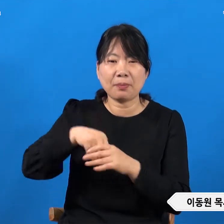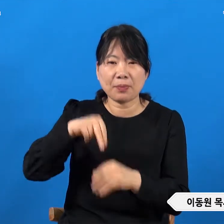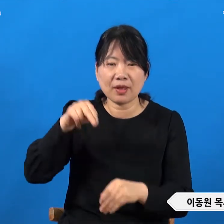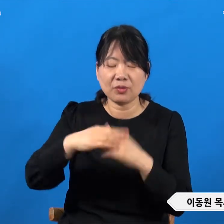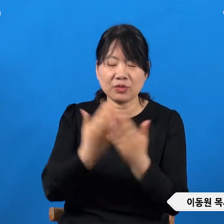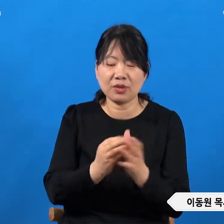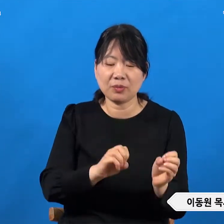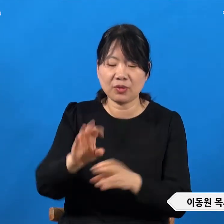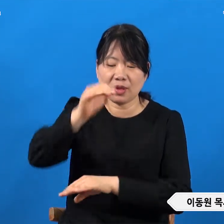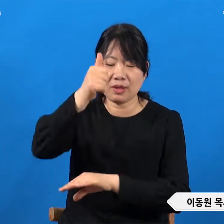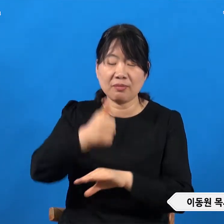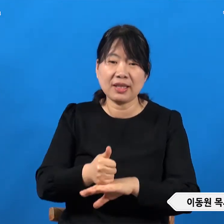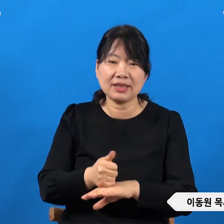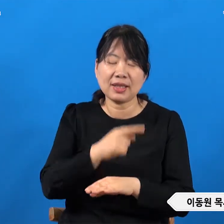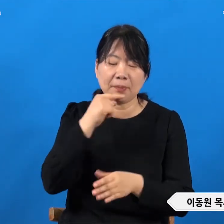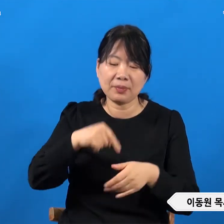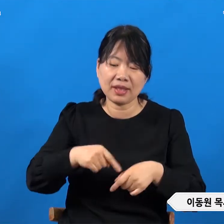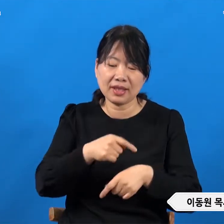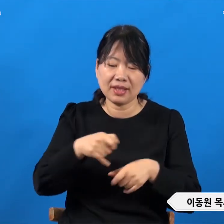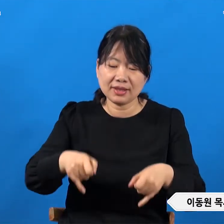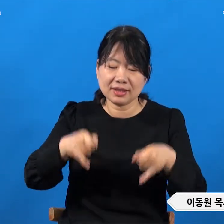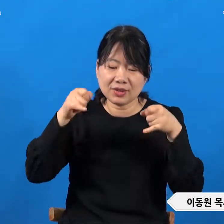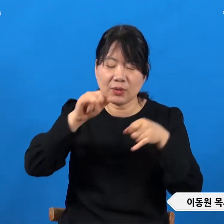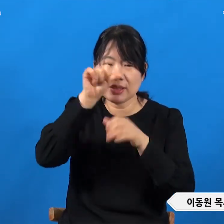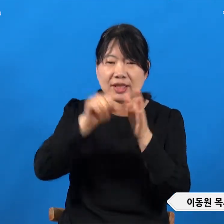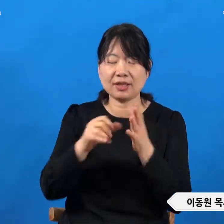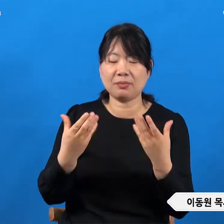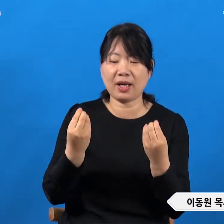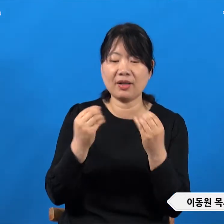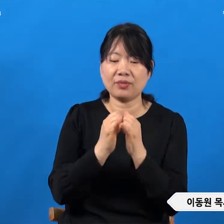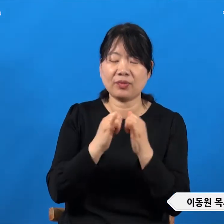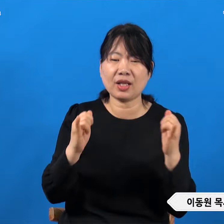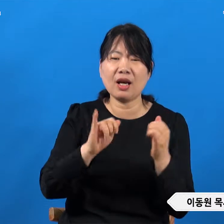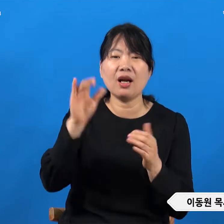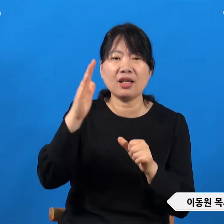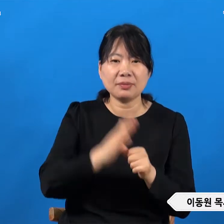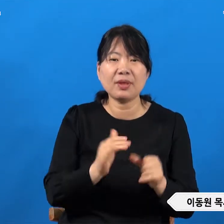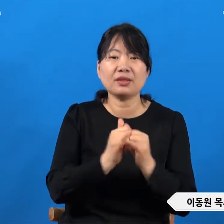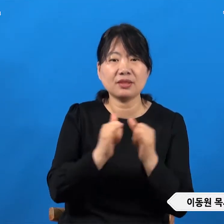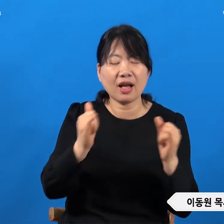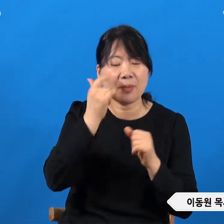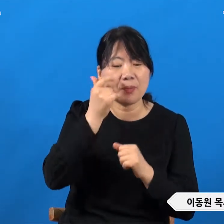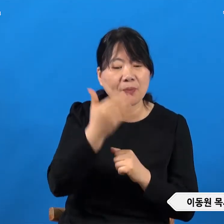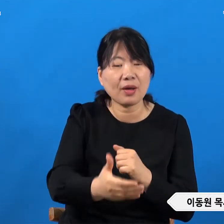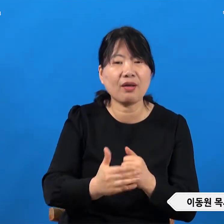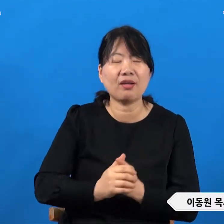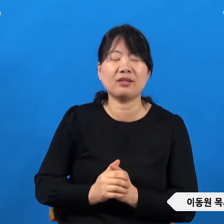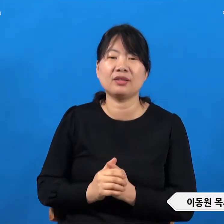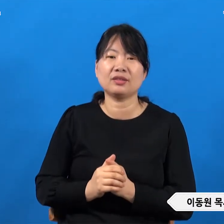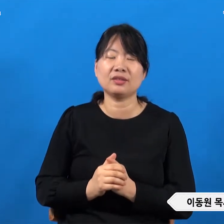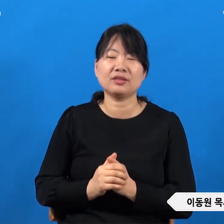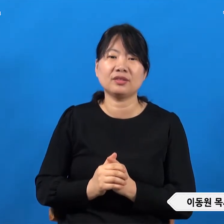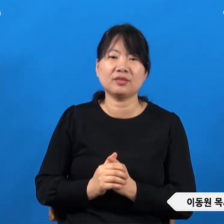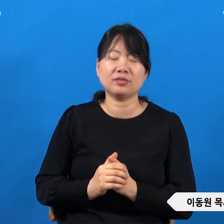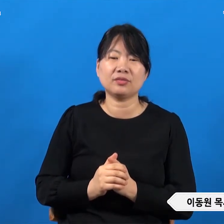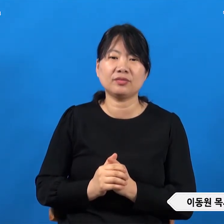버리고 마지막 빚으로 일생을 마감한 사람입니다. 이분은 실패한 사람일까요?